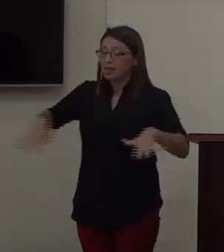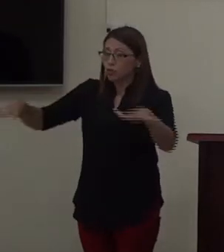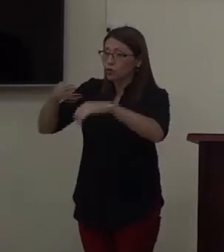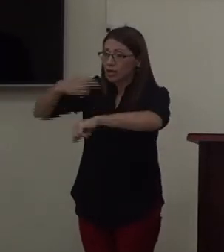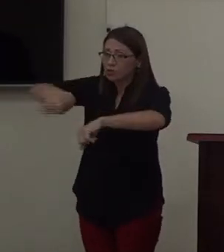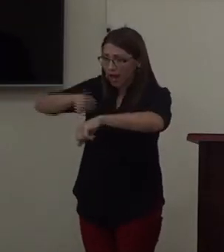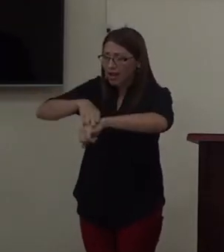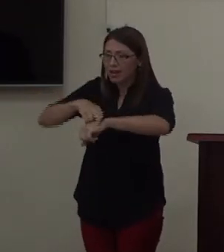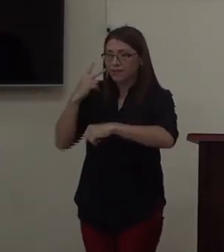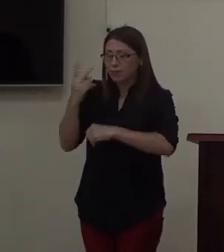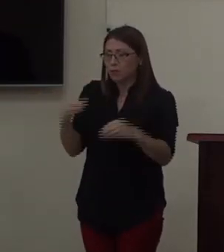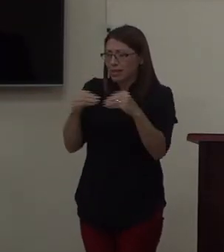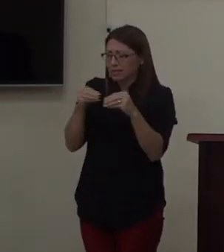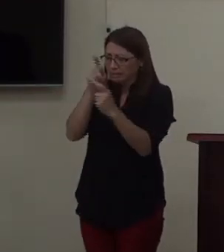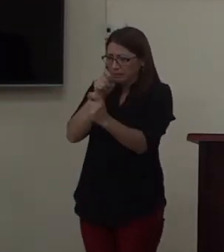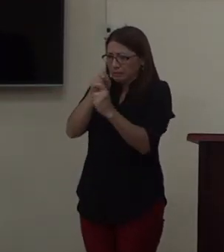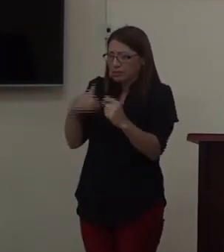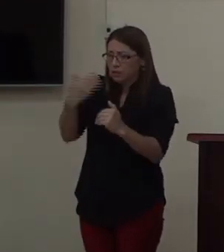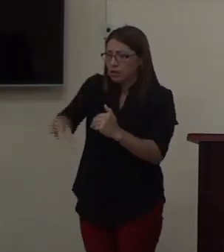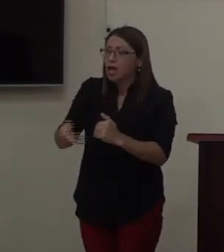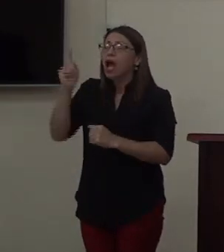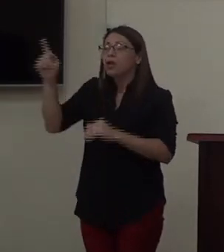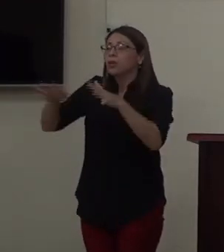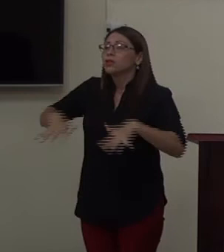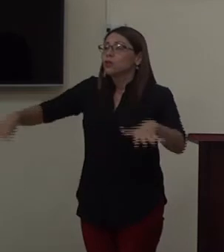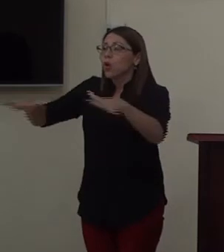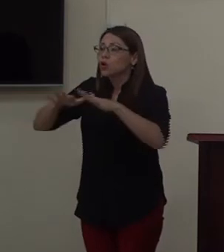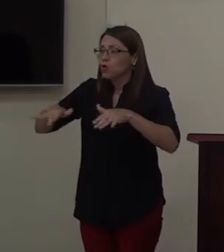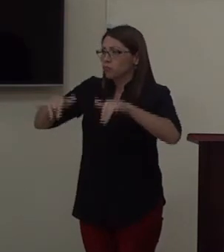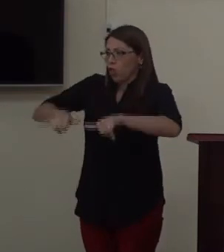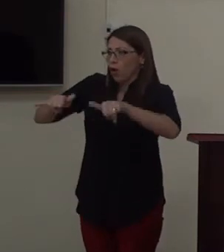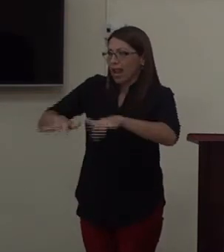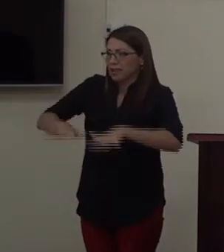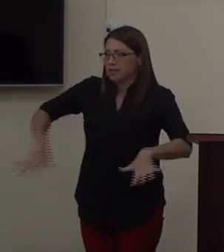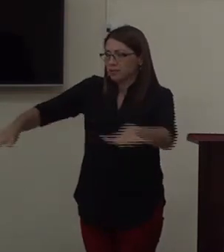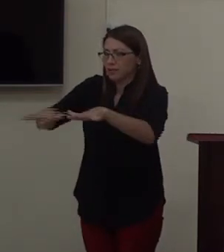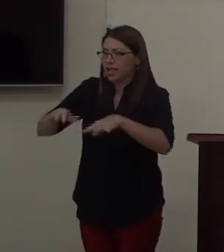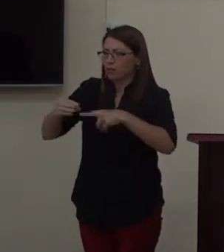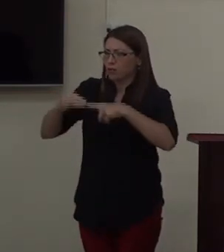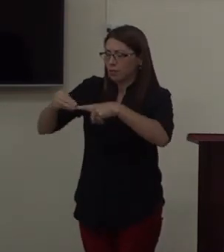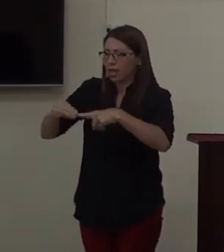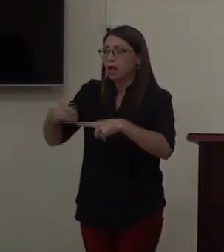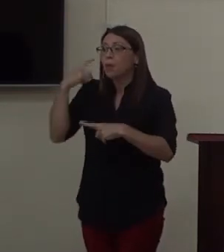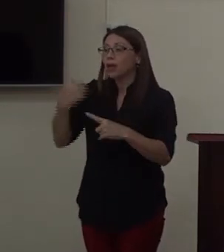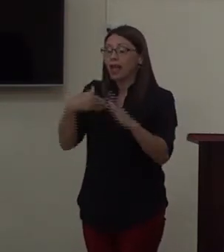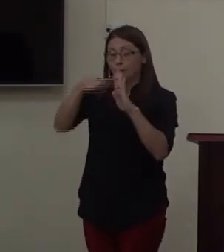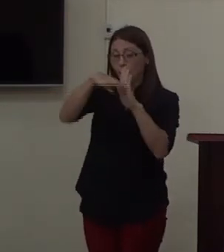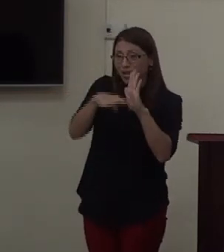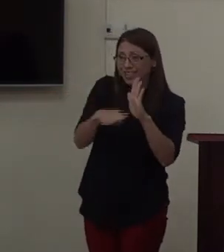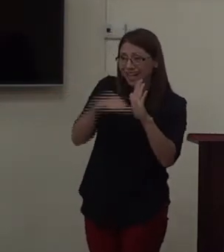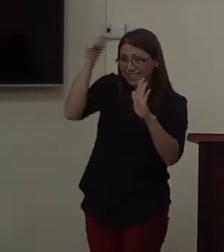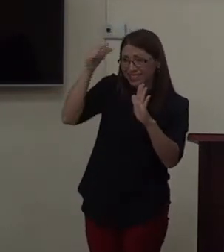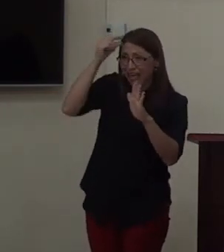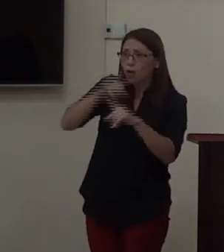que veremos con detalle luego, hay un entorno local que es fundamental también, porque muy bien, hay políticas de Estado, pero luego,